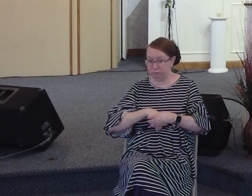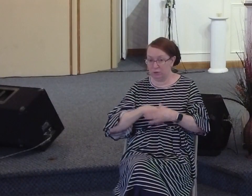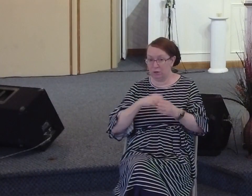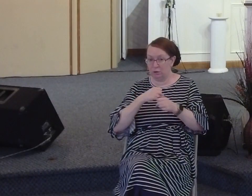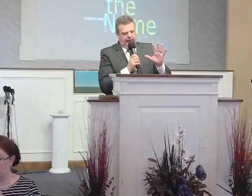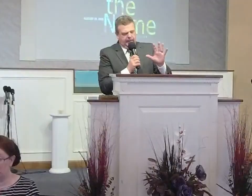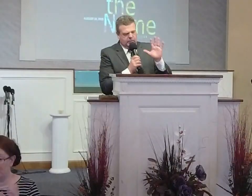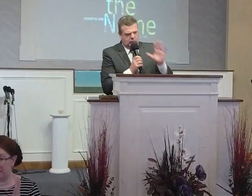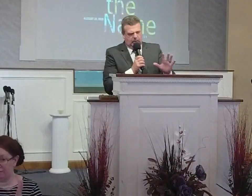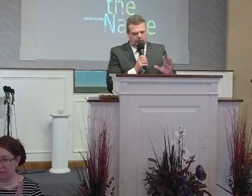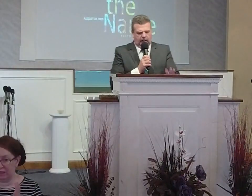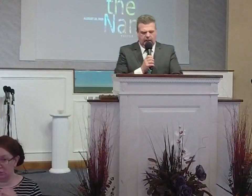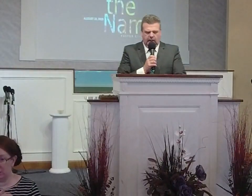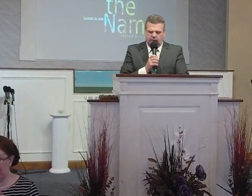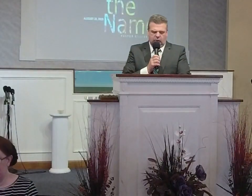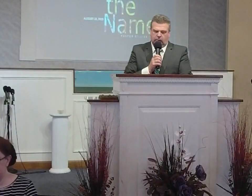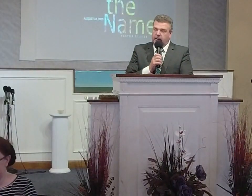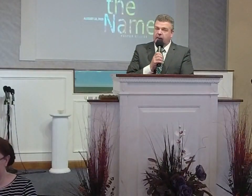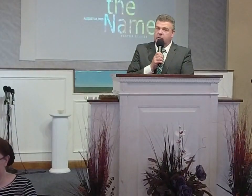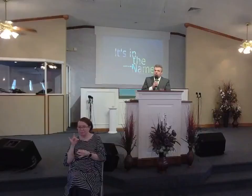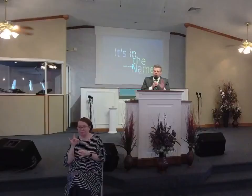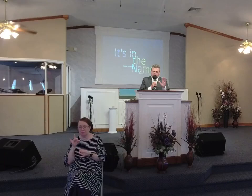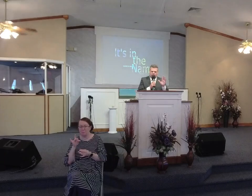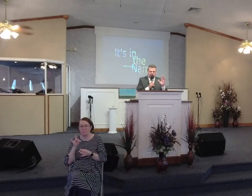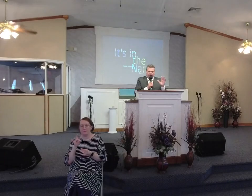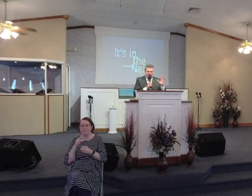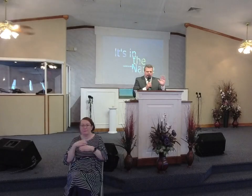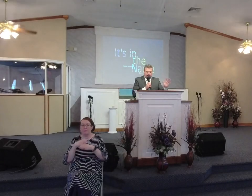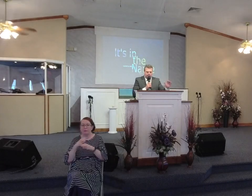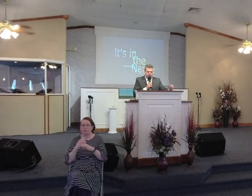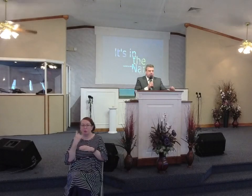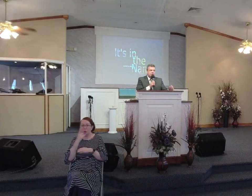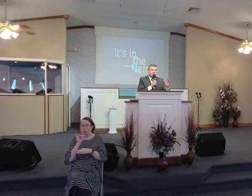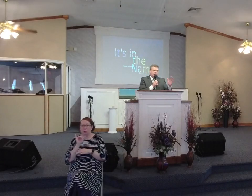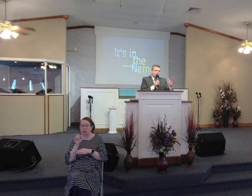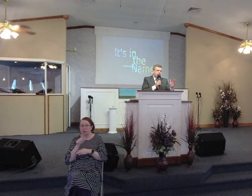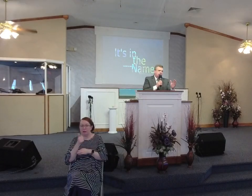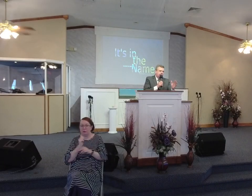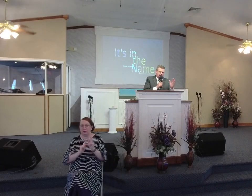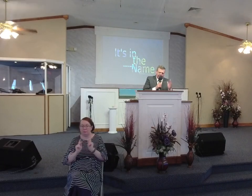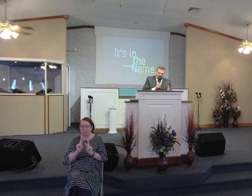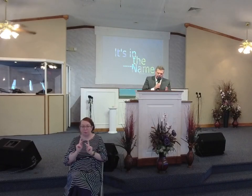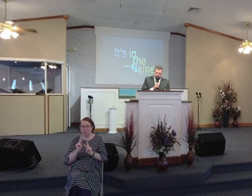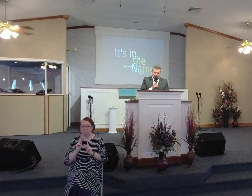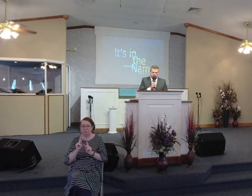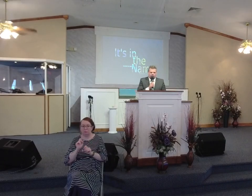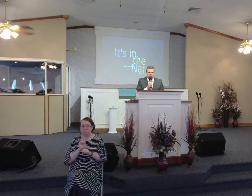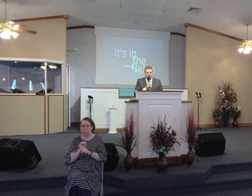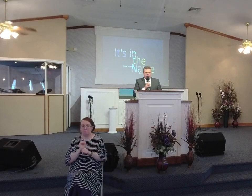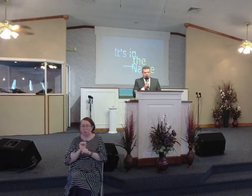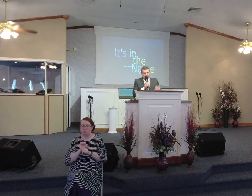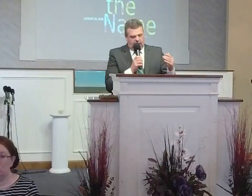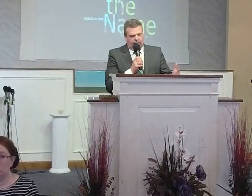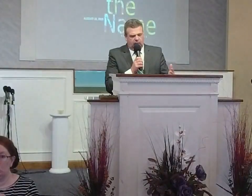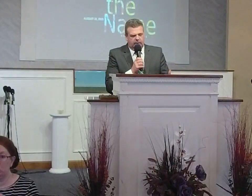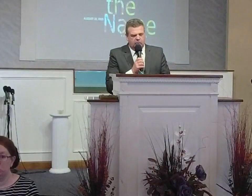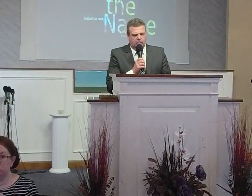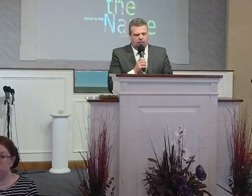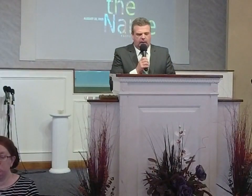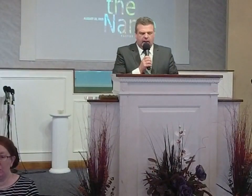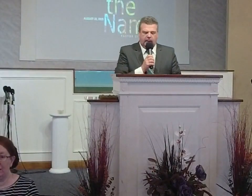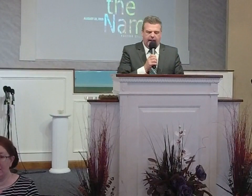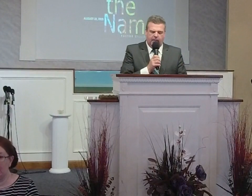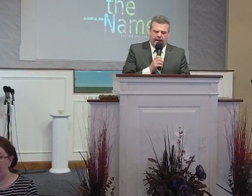espíritu. El espíritu se colocó dentro de María, produciendo tanto carne como espíritu. Esta creación